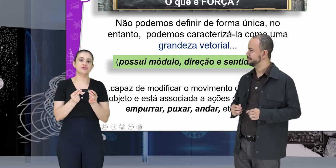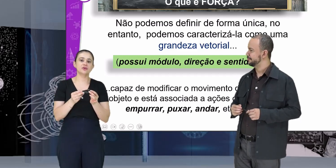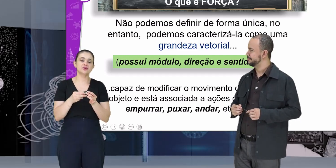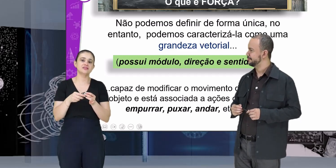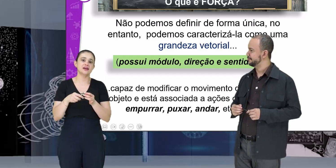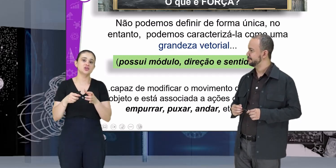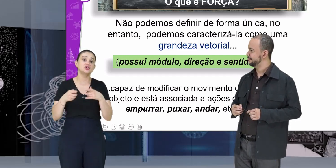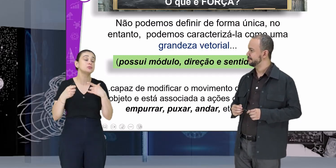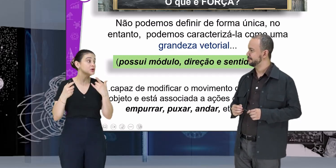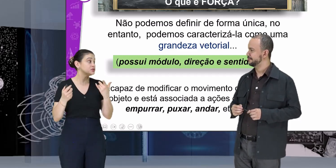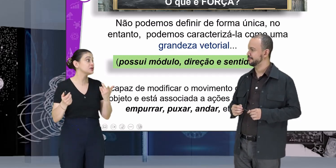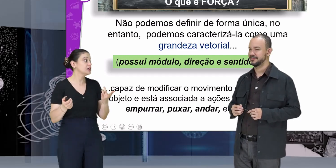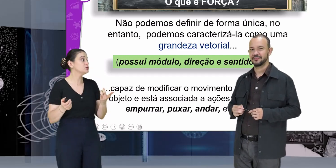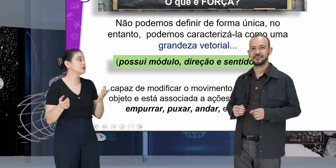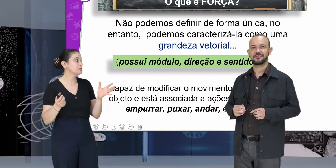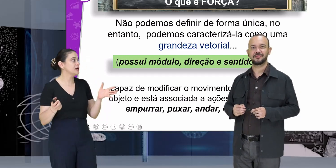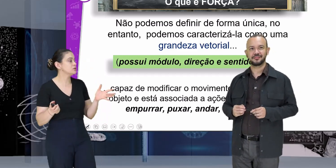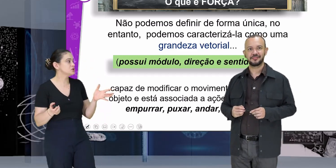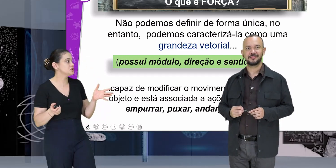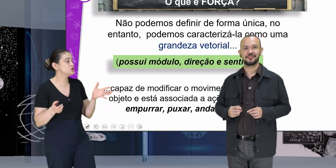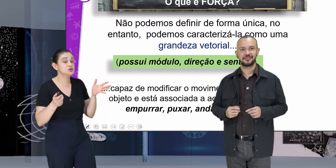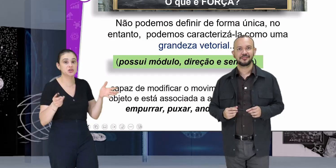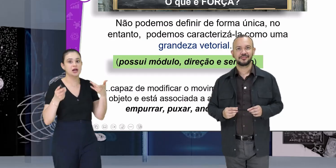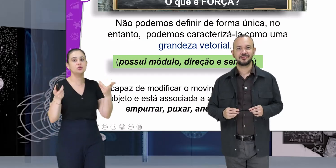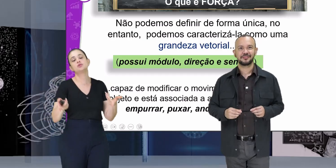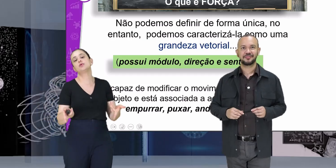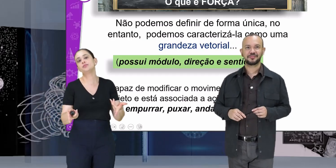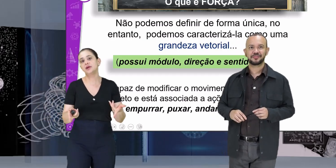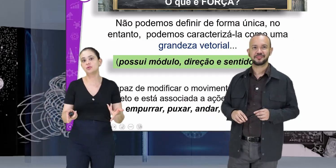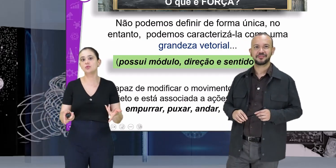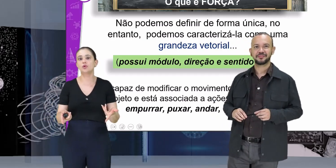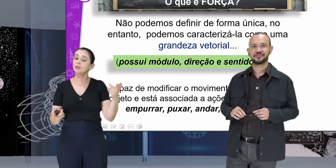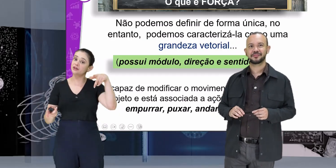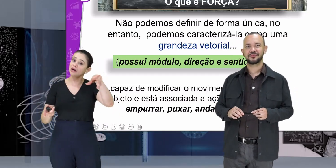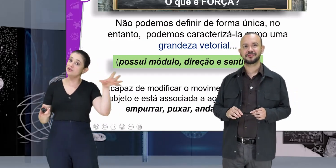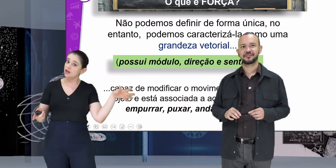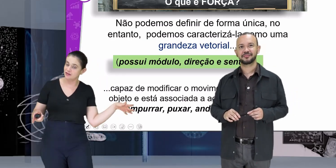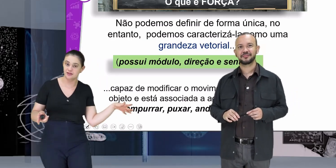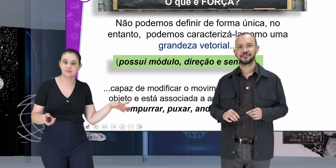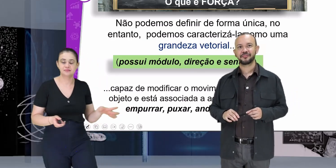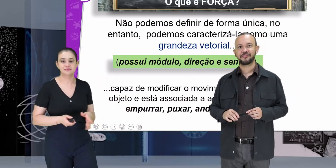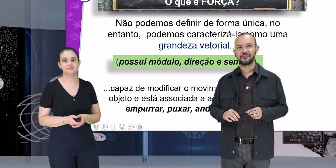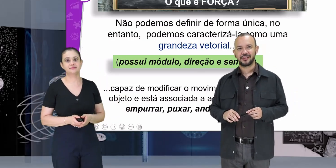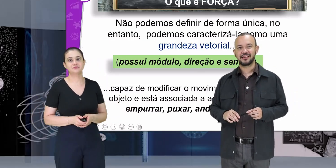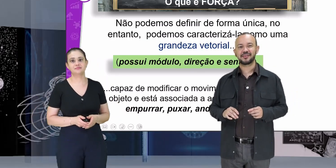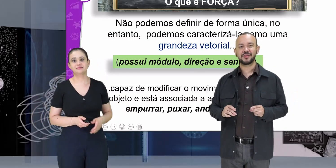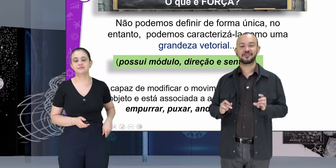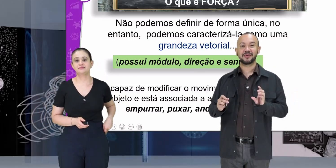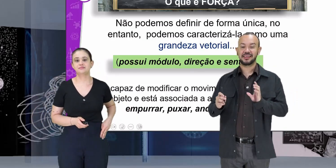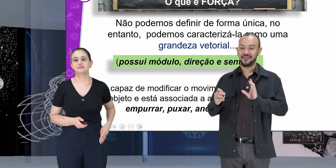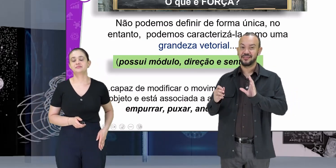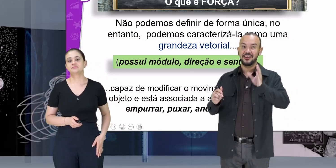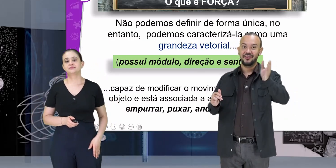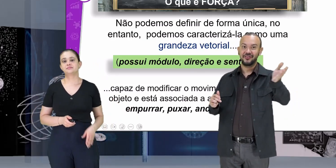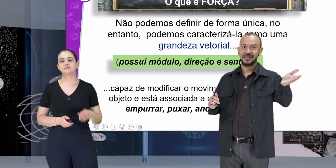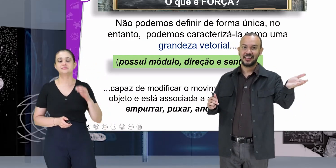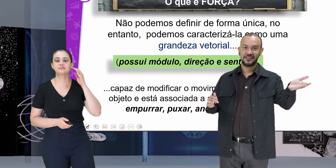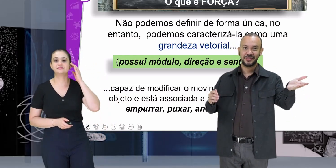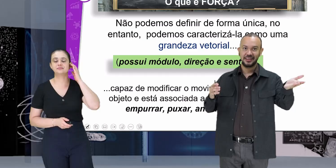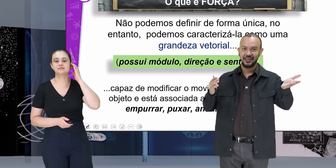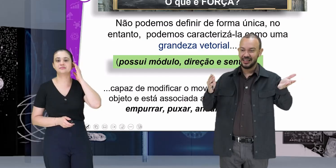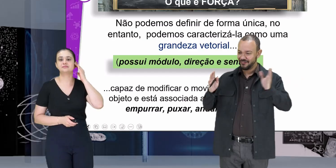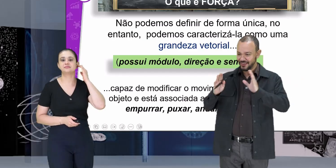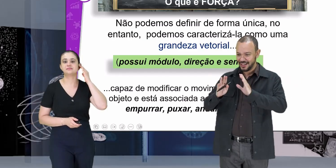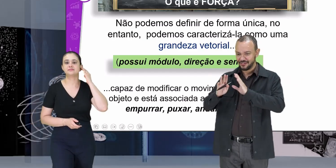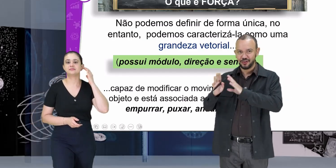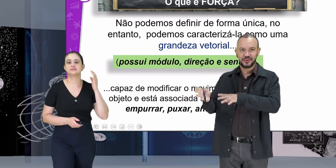Então, a força é esse agente modificador, né, Maicon? De estado de movimento do corpo que estava em inércia. Isso mesmo. Então, os atos